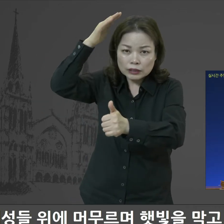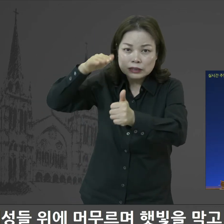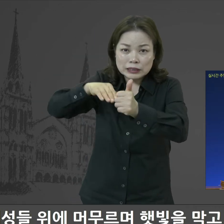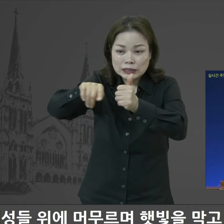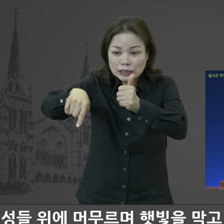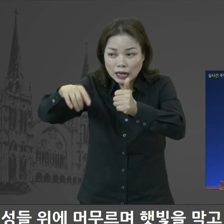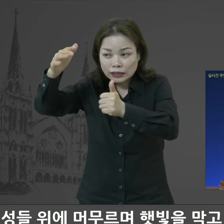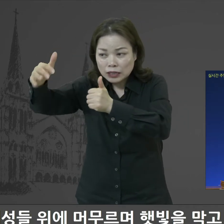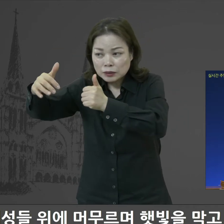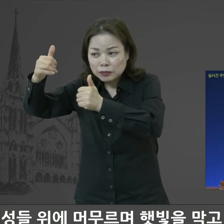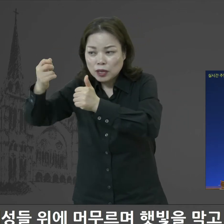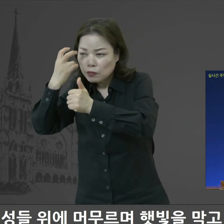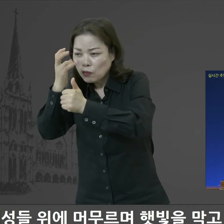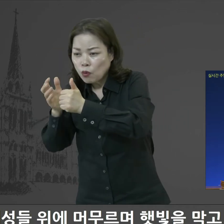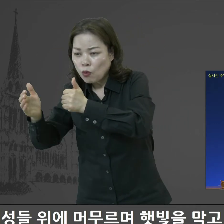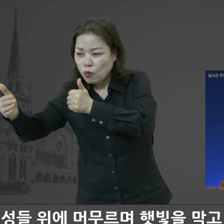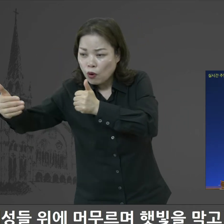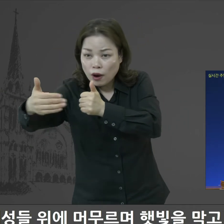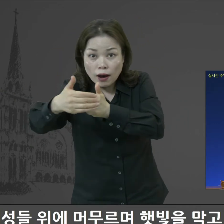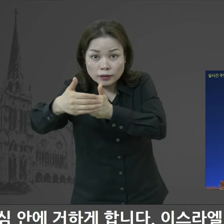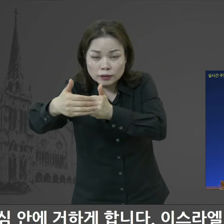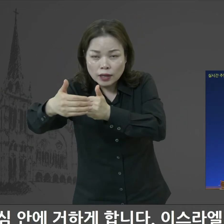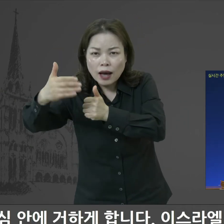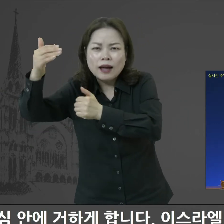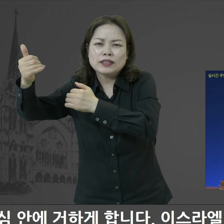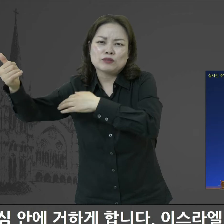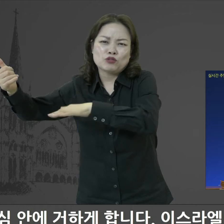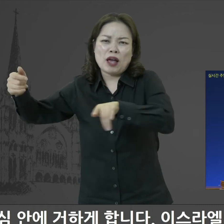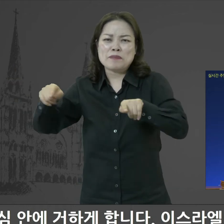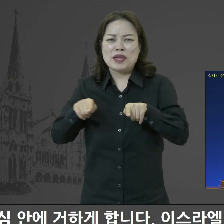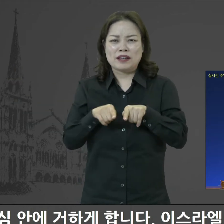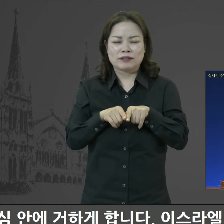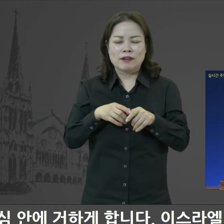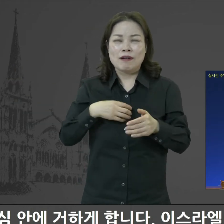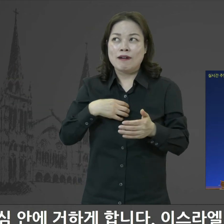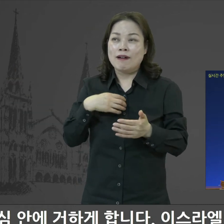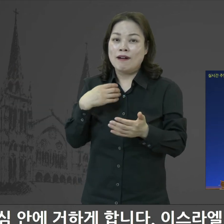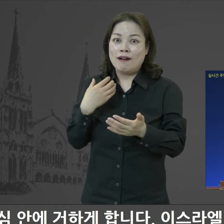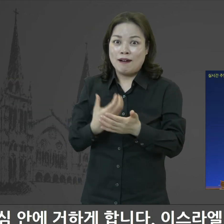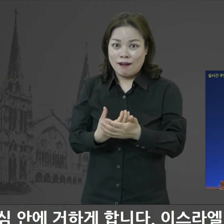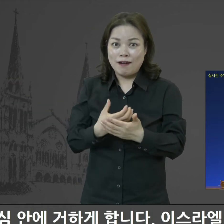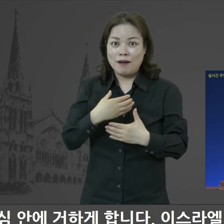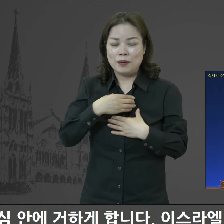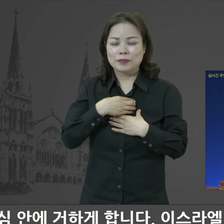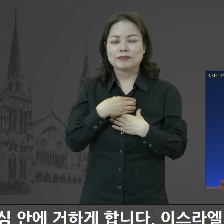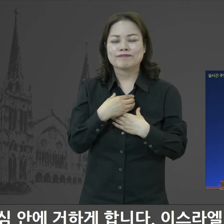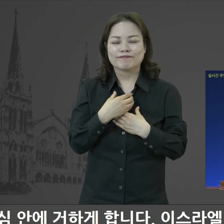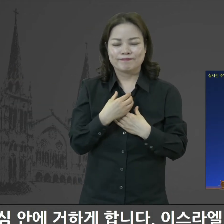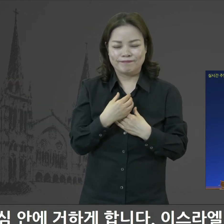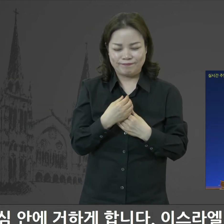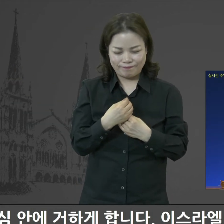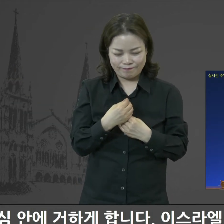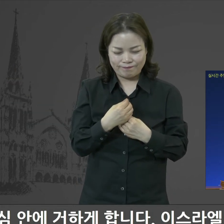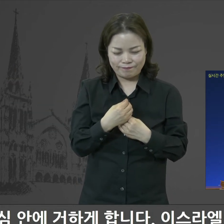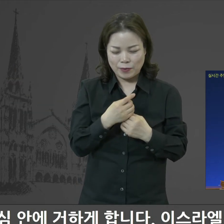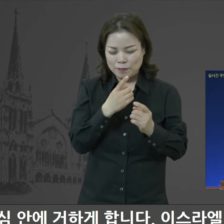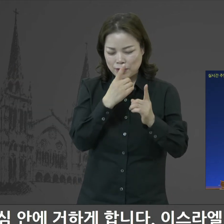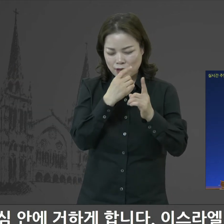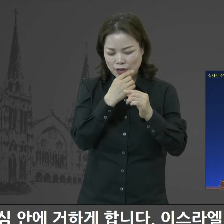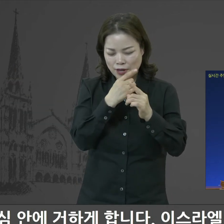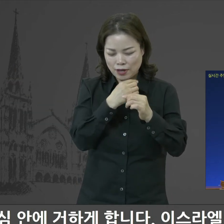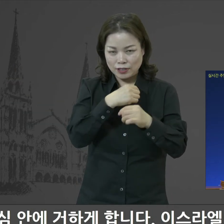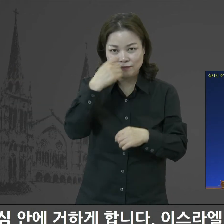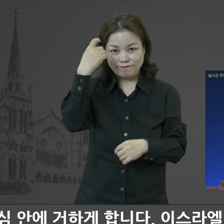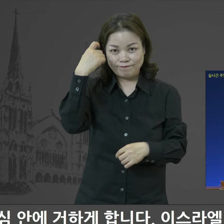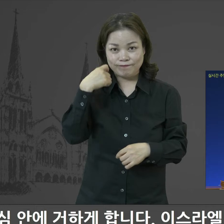바라보면서 그들의 하나님이 우리들과 함께 하신다라는 감격과 평안함을 그들은 날마다 누릴 수